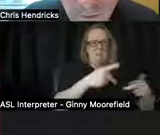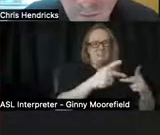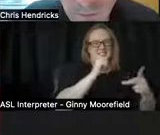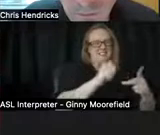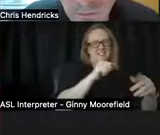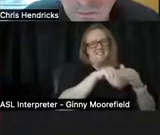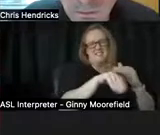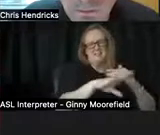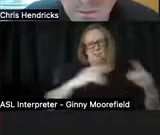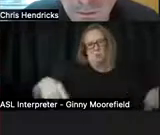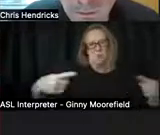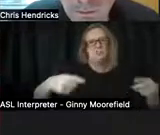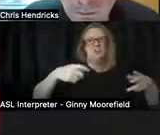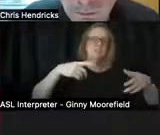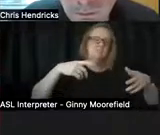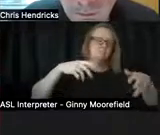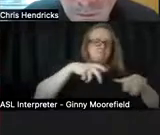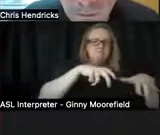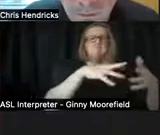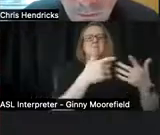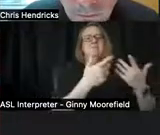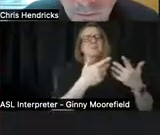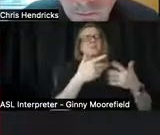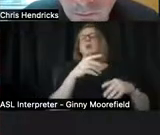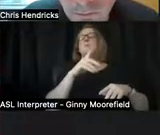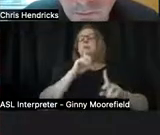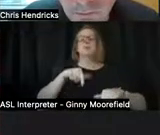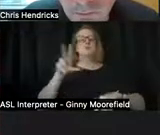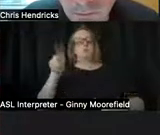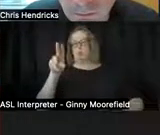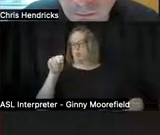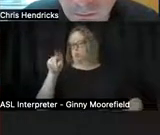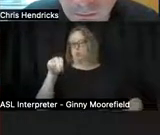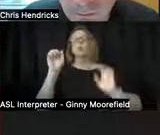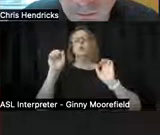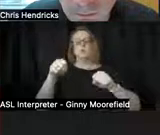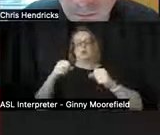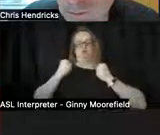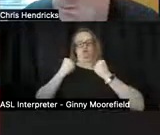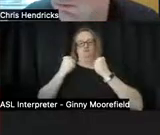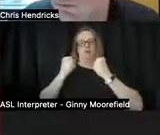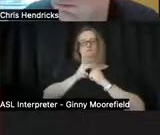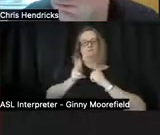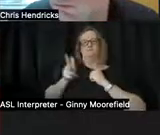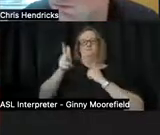votar y Simplemente ya no son accesibles La respuesta es Carolina del Norte tiene una opción para poder votar